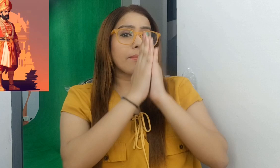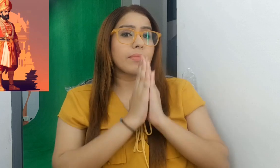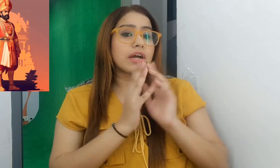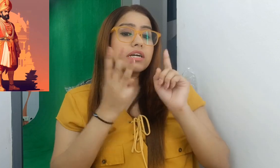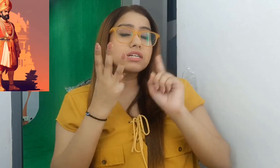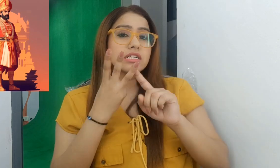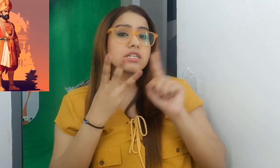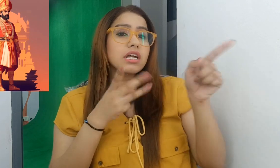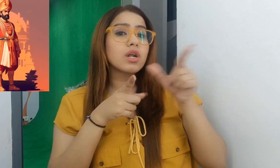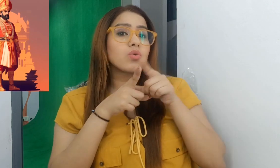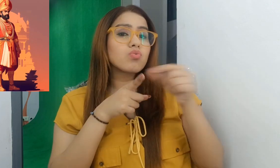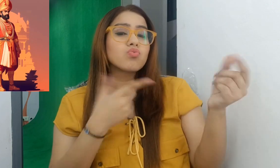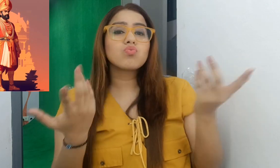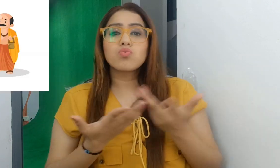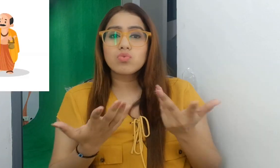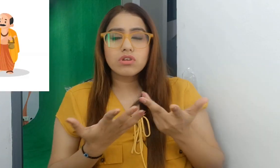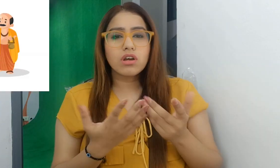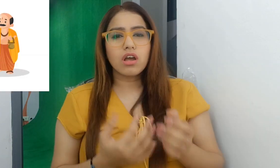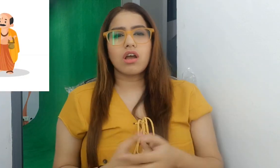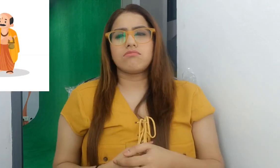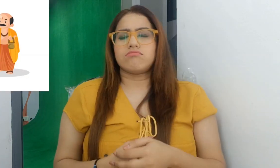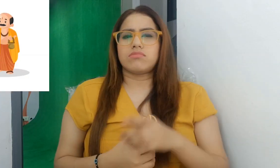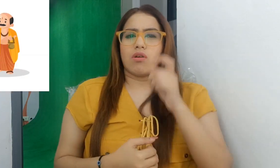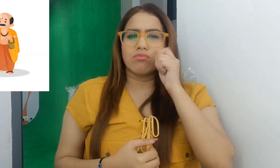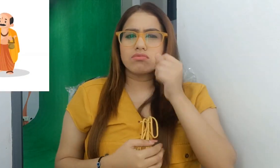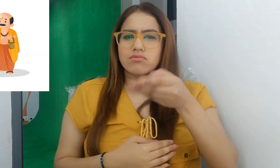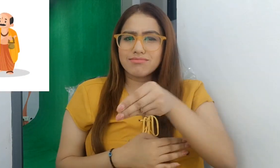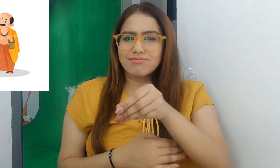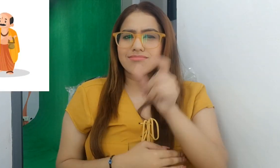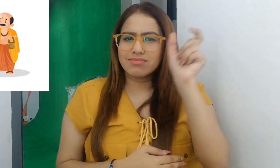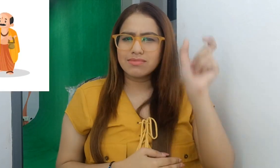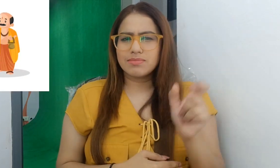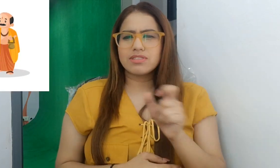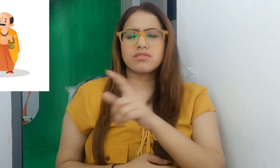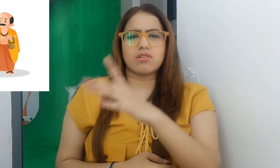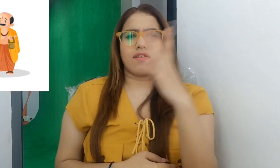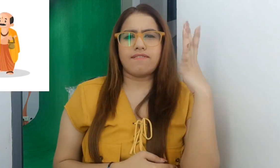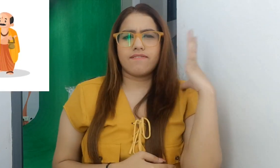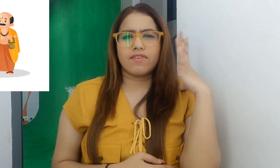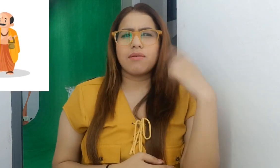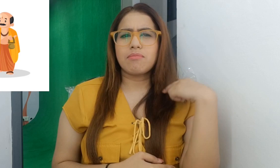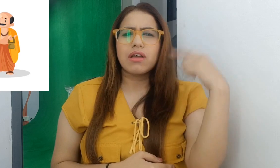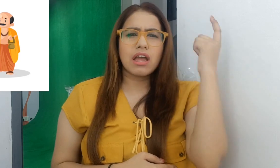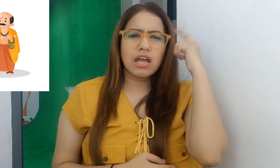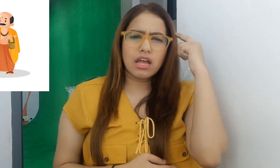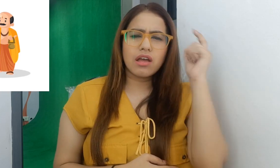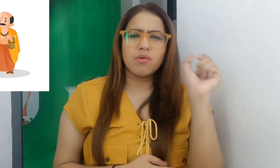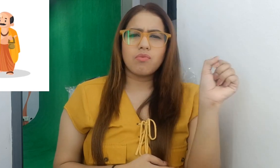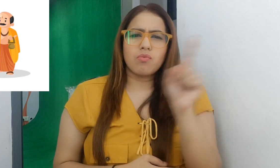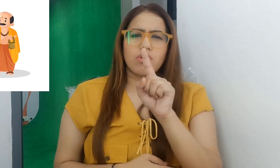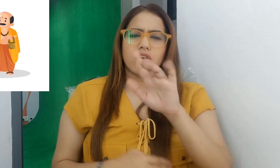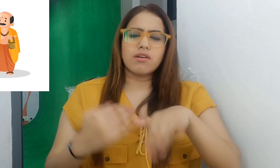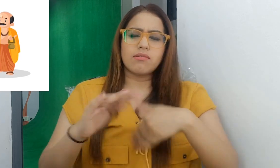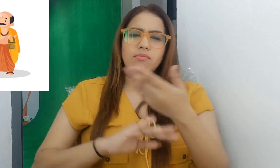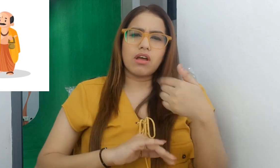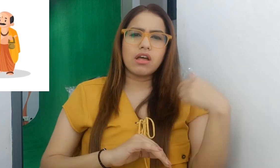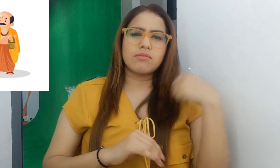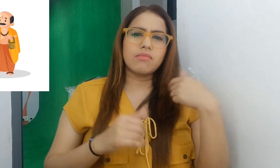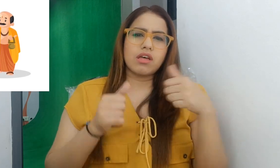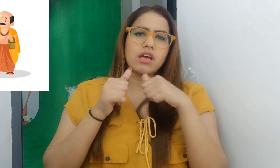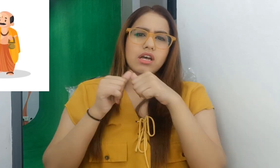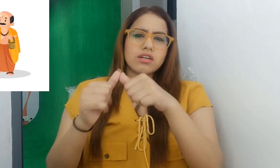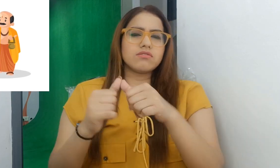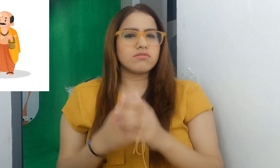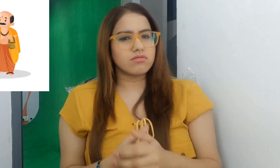है वो क्या करता है। पंडित जी ने कहा कि मैं थोड़ा सोच विचार करके जवाब दूंगा, आप मुझे थोड़ा समय दीजिए। राजा ने कहा 1 महीने का समय आपको